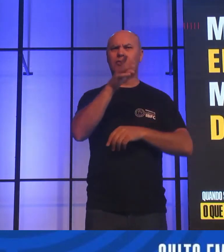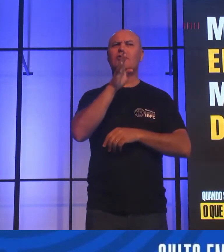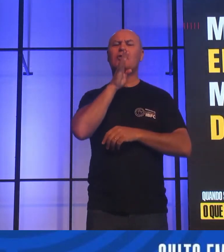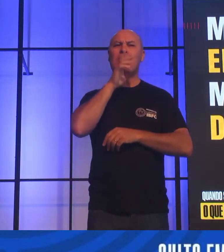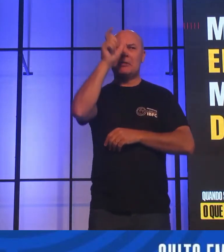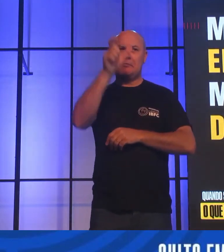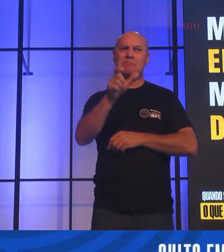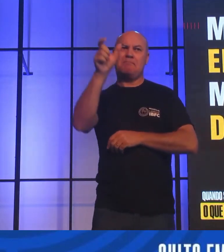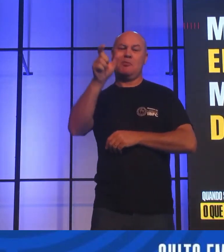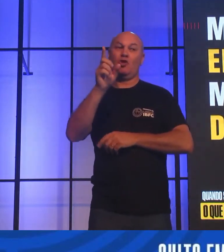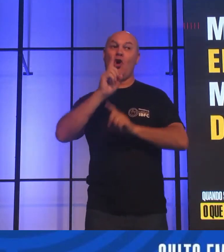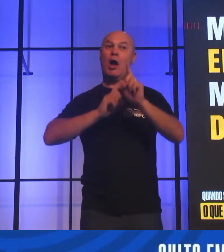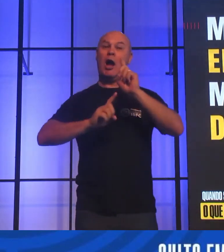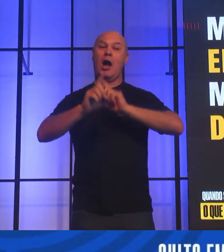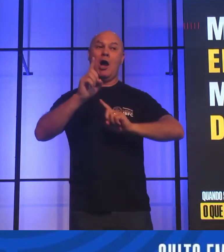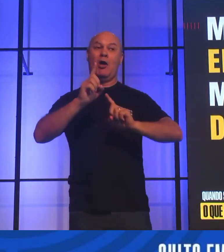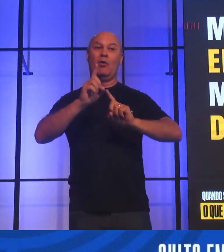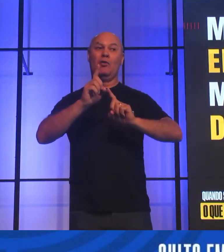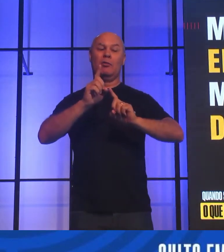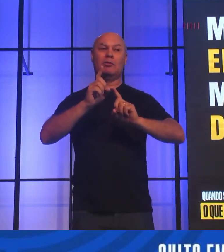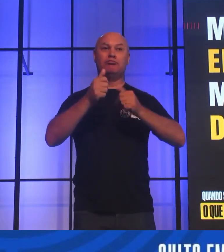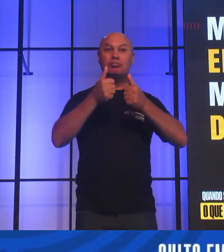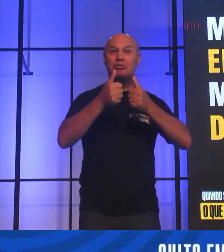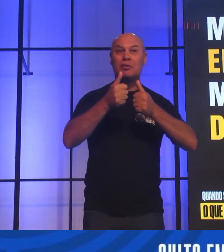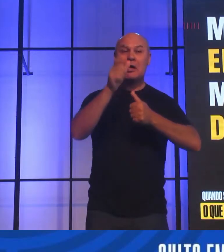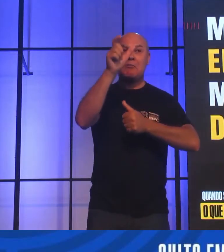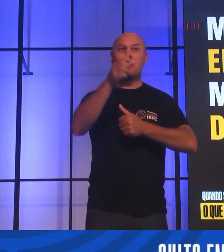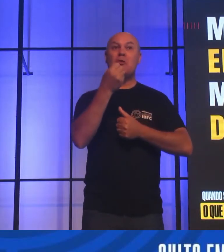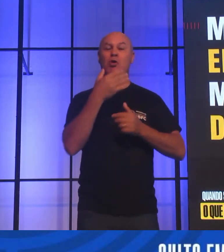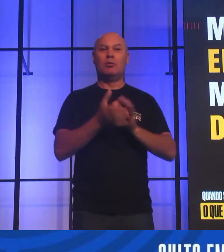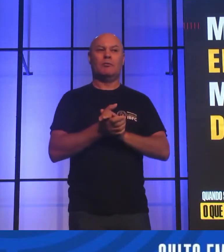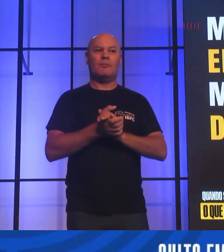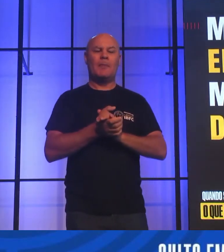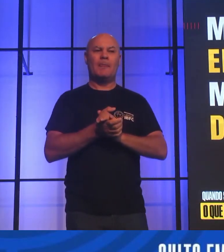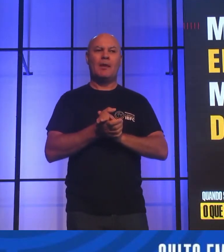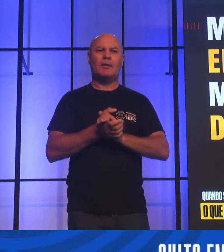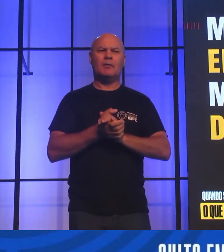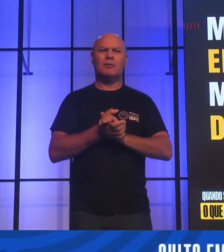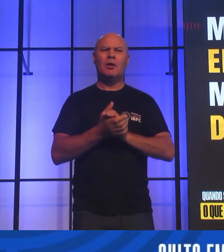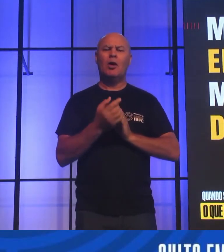mas em alguns momentos as suas reações